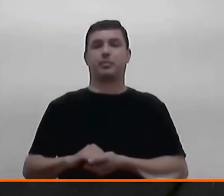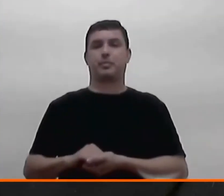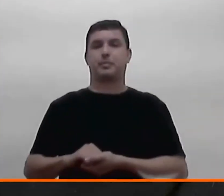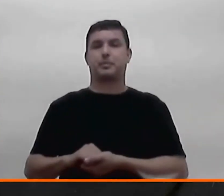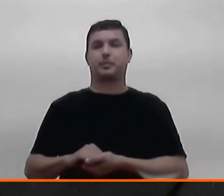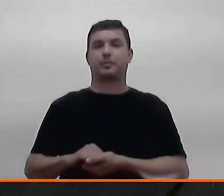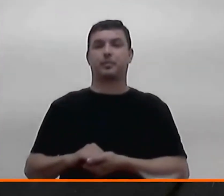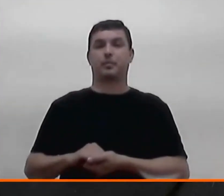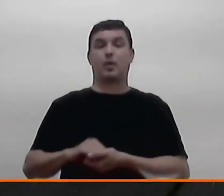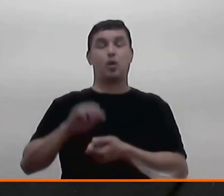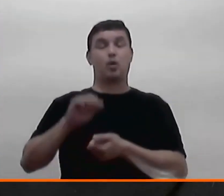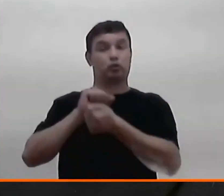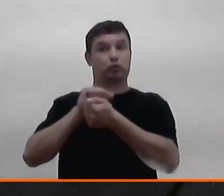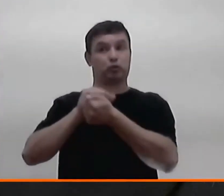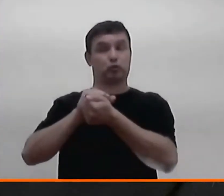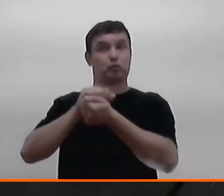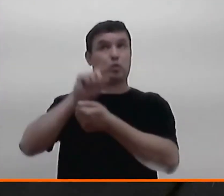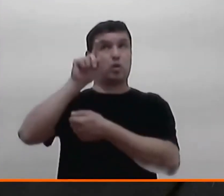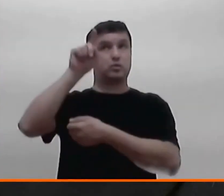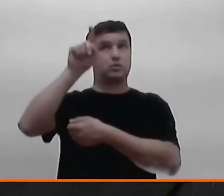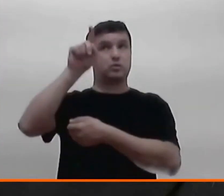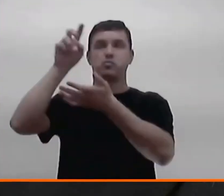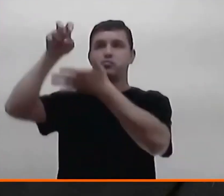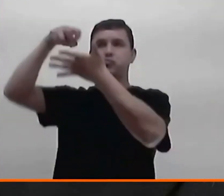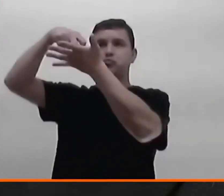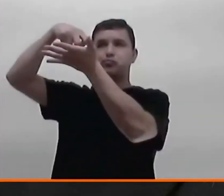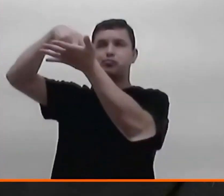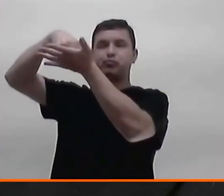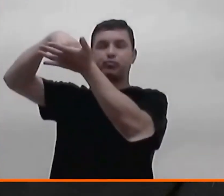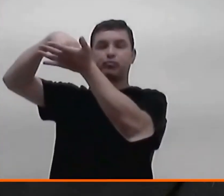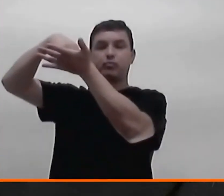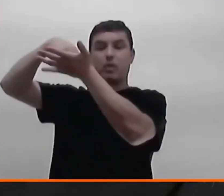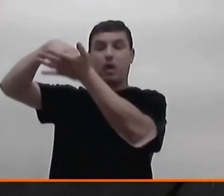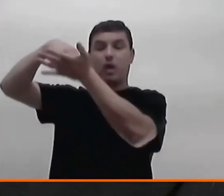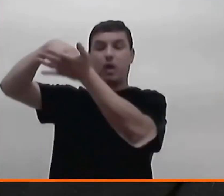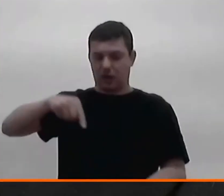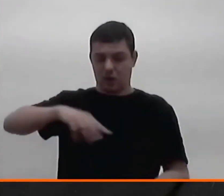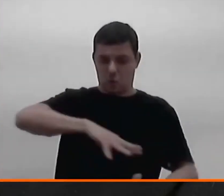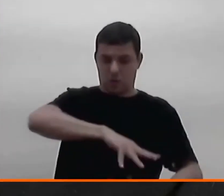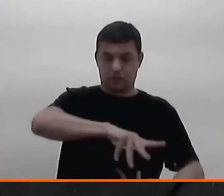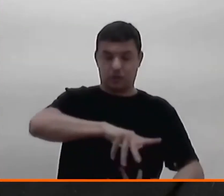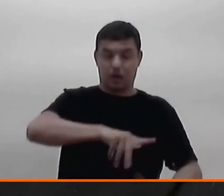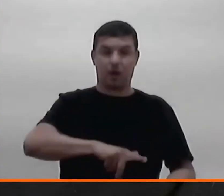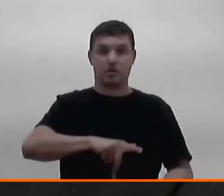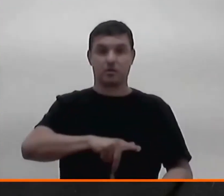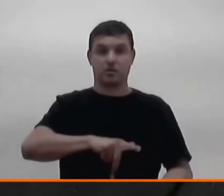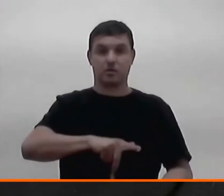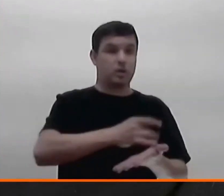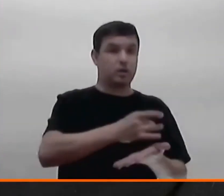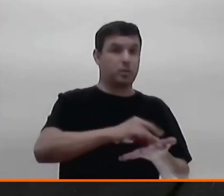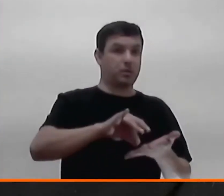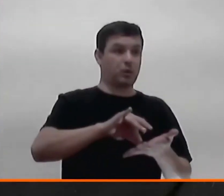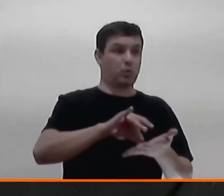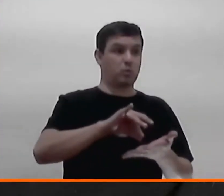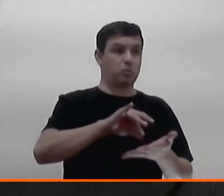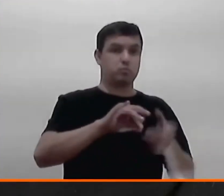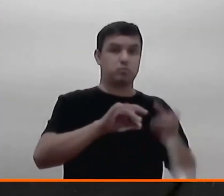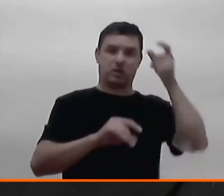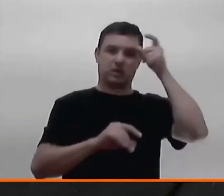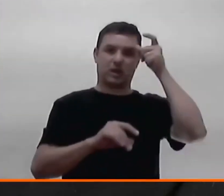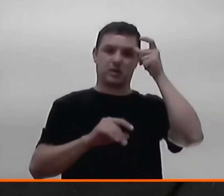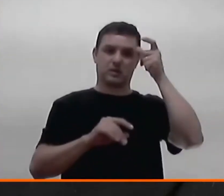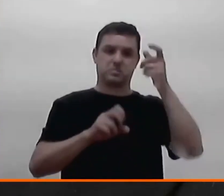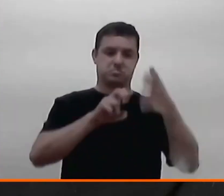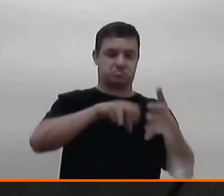os principados e potestades. Na terra, são todos os inimigos de Deus aqui na terra. E debaixo